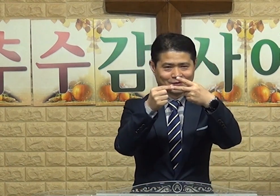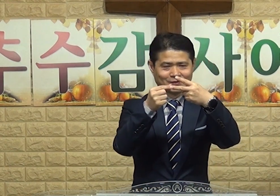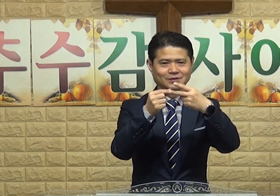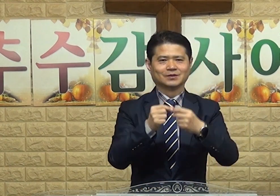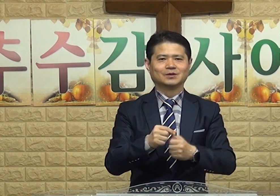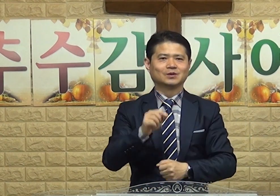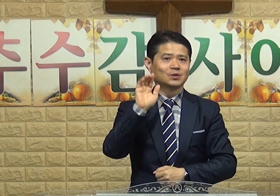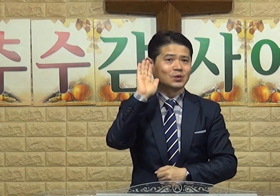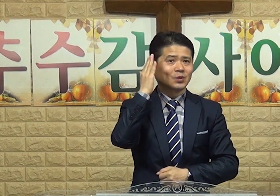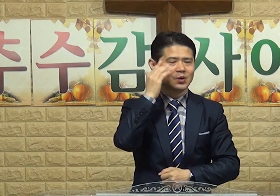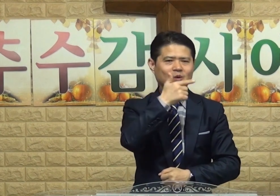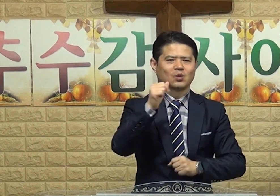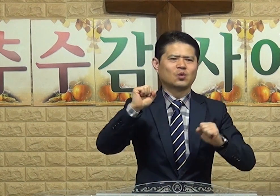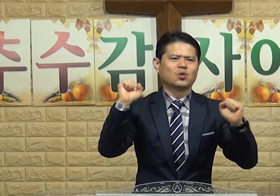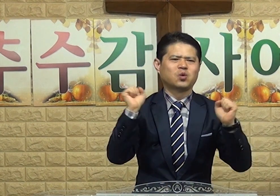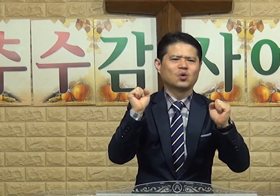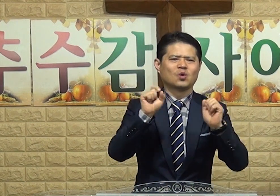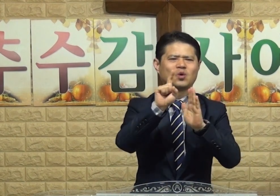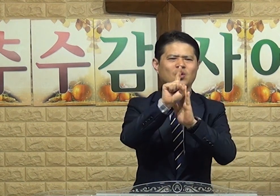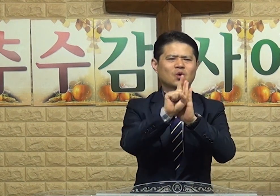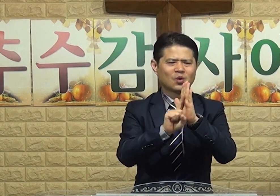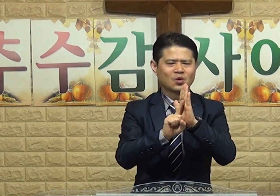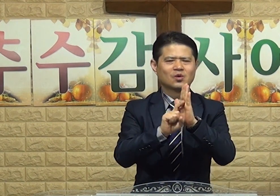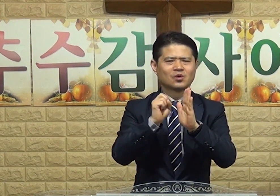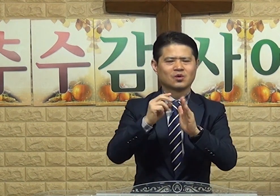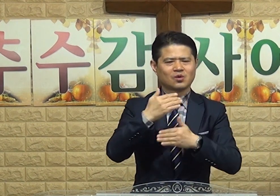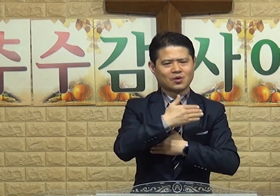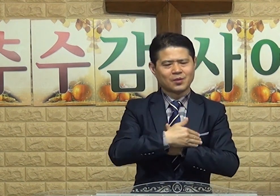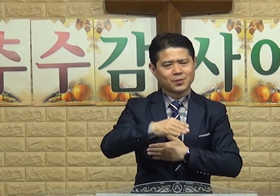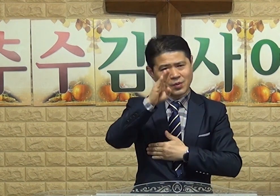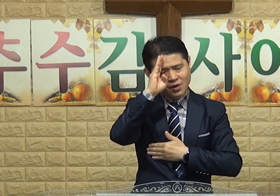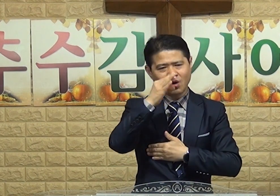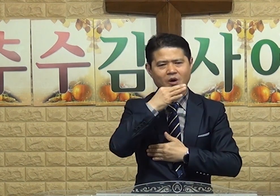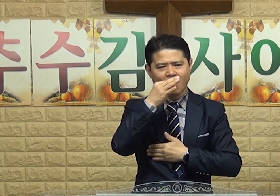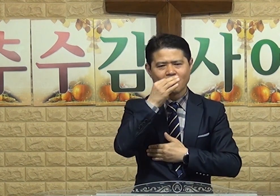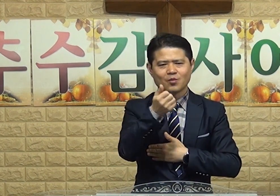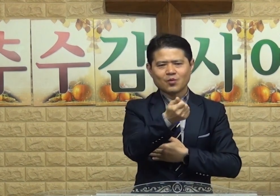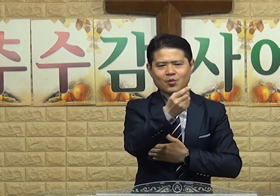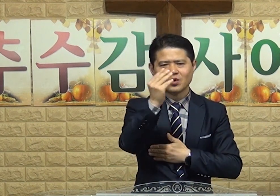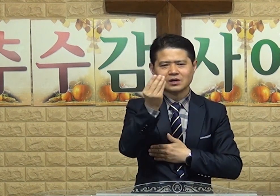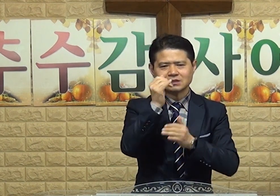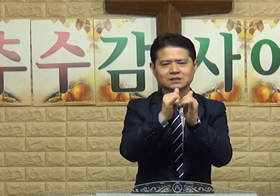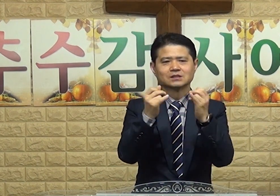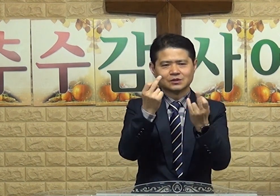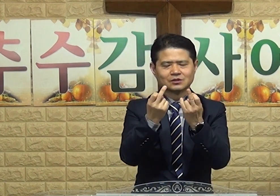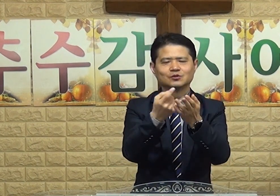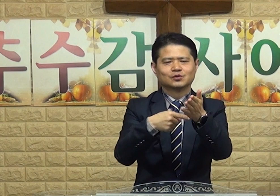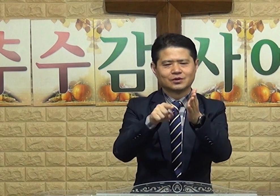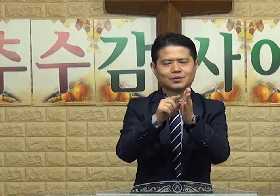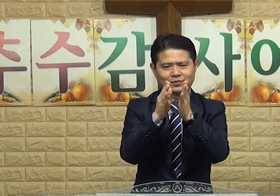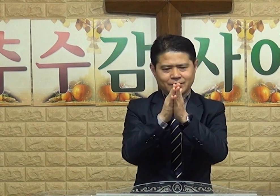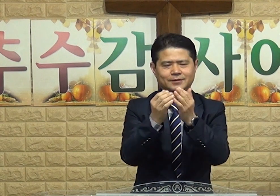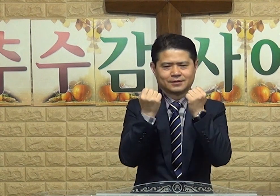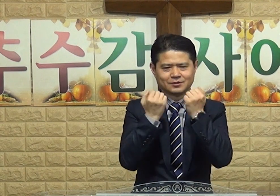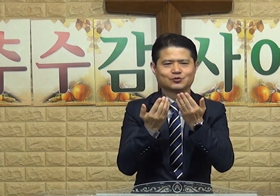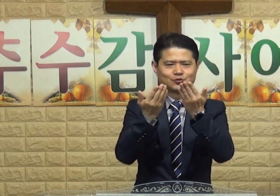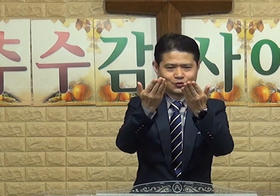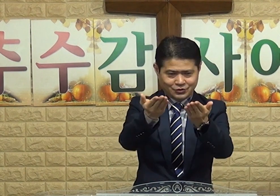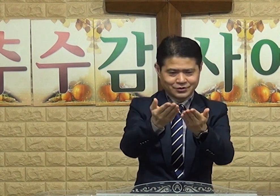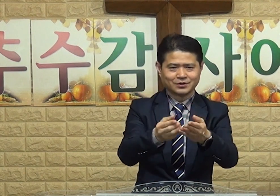두 번째는 최근에 많이 추워지고 독감들도 많이 있는데 형제 자매님들을